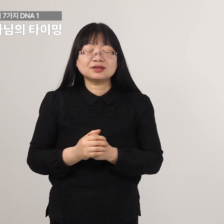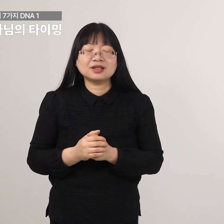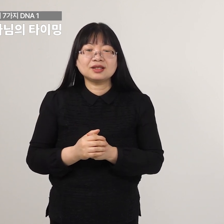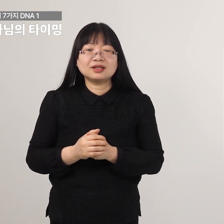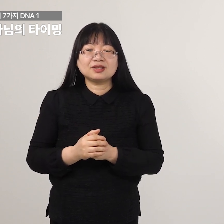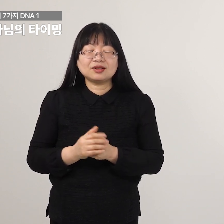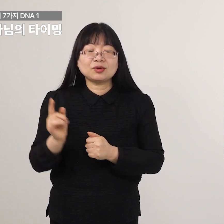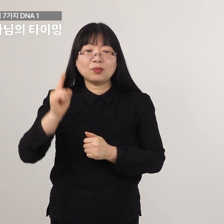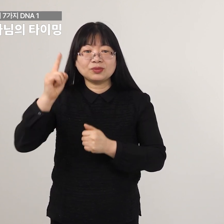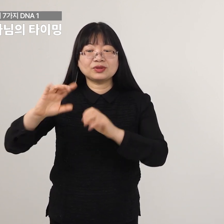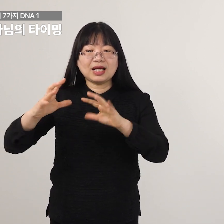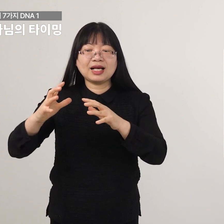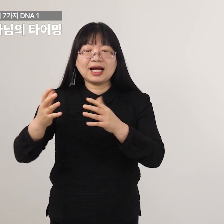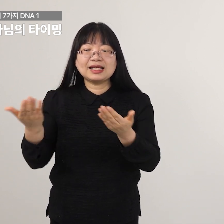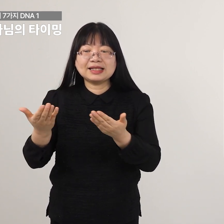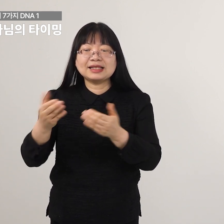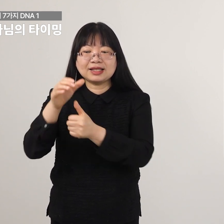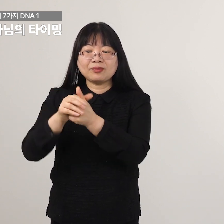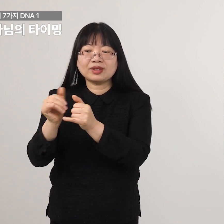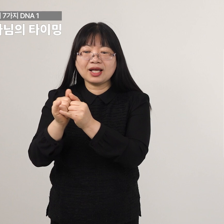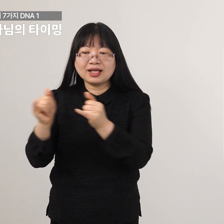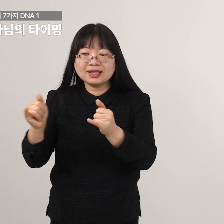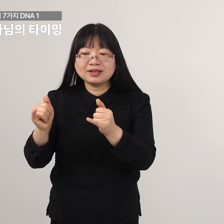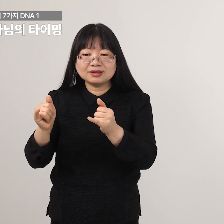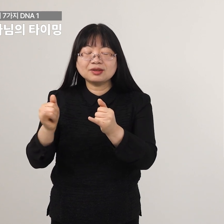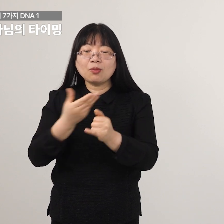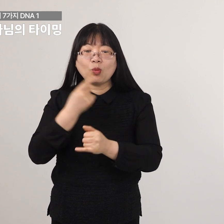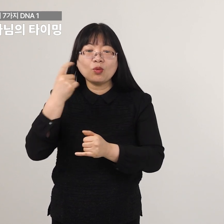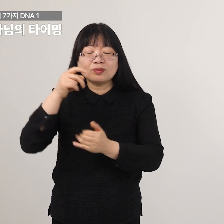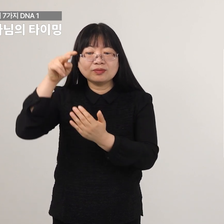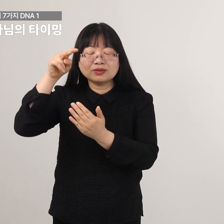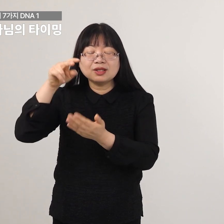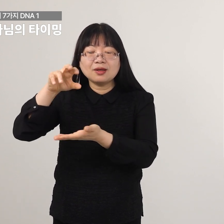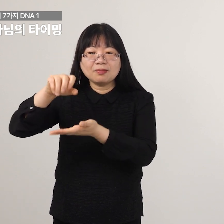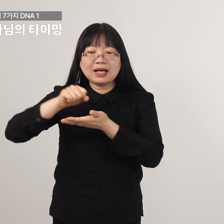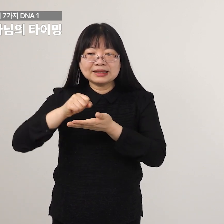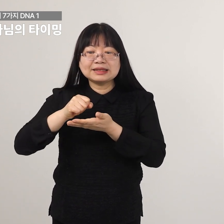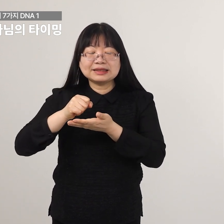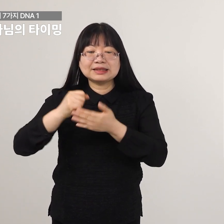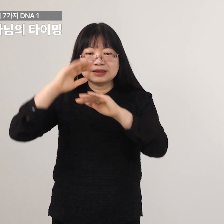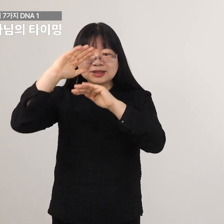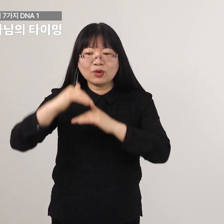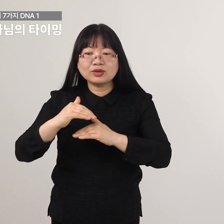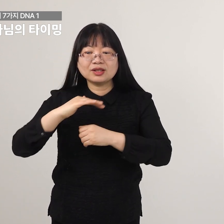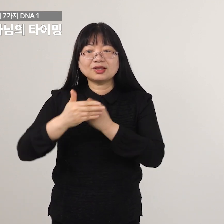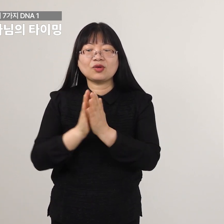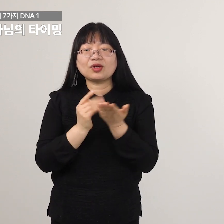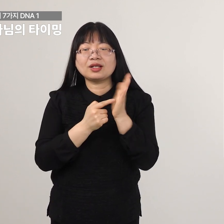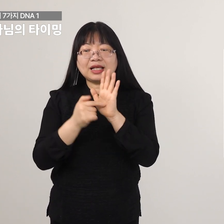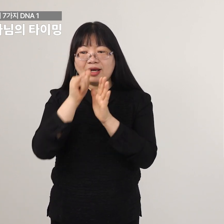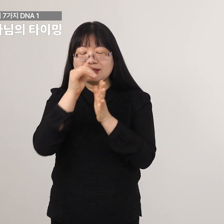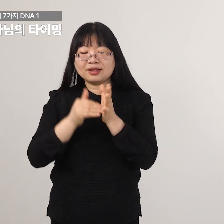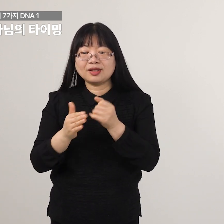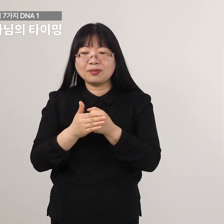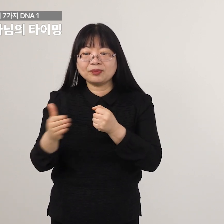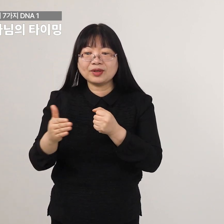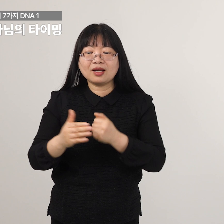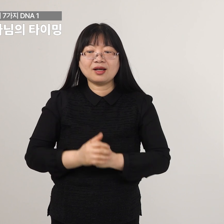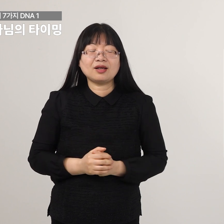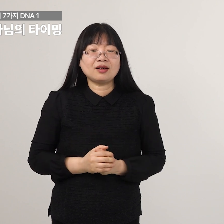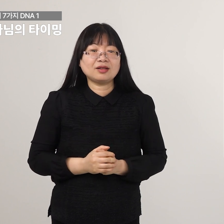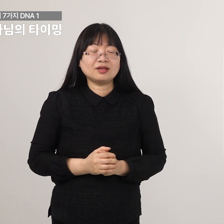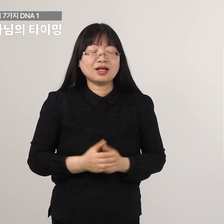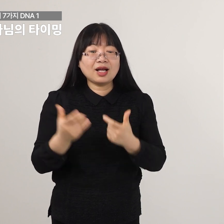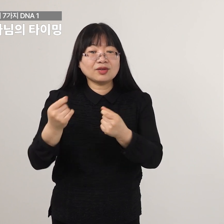복음을 들은 예들이 성경에 많이 나오죠. 그래서 일단 이렇게 생각을